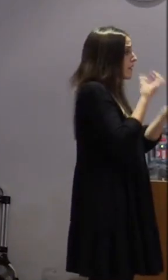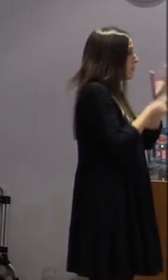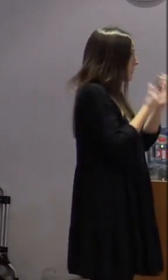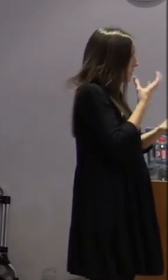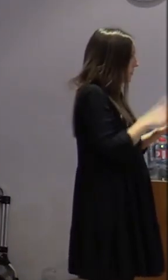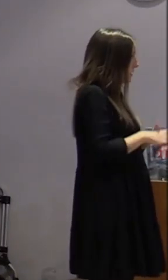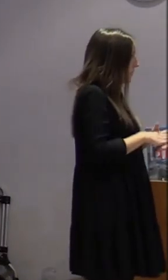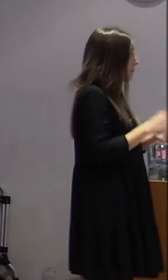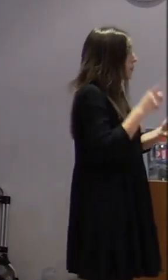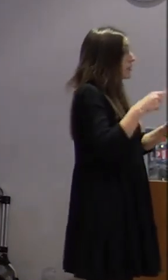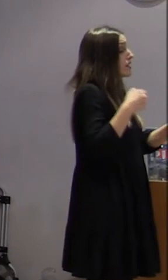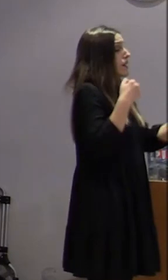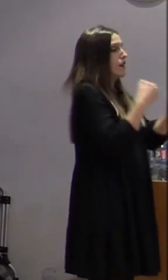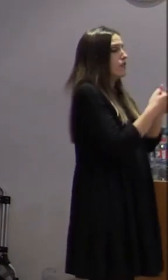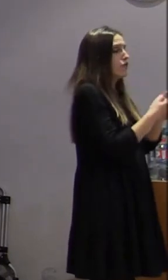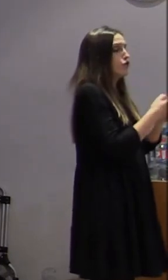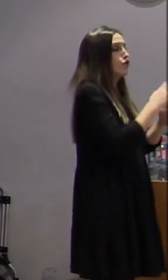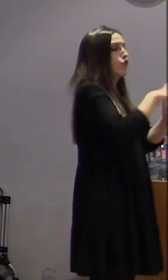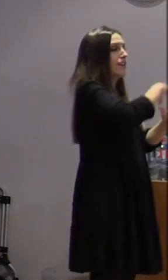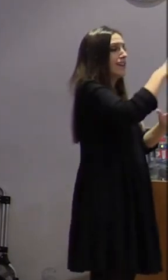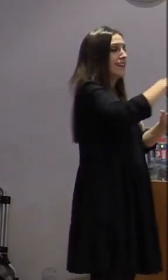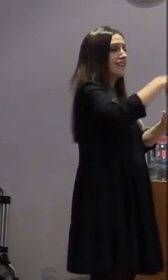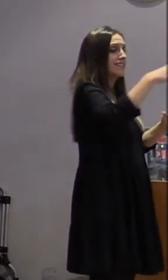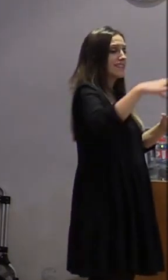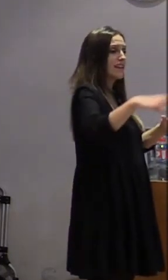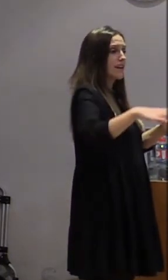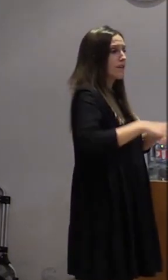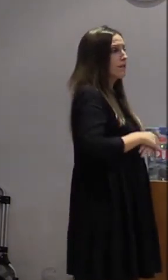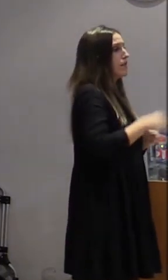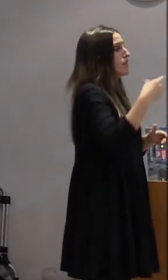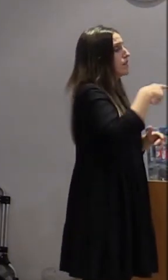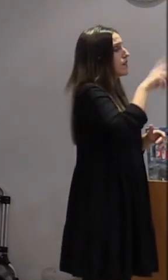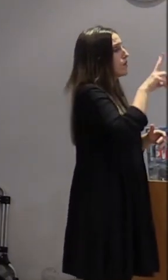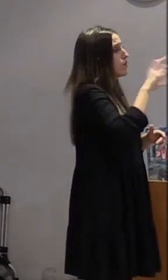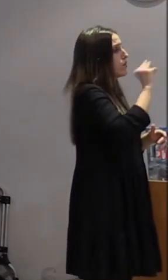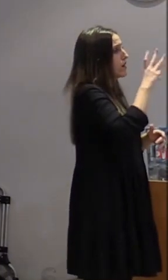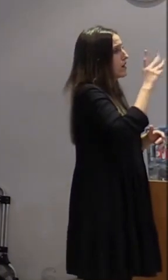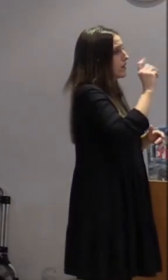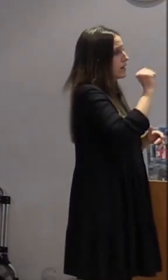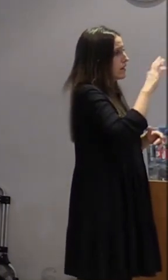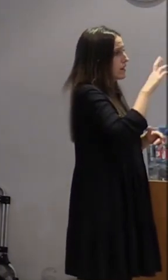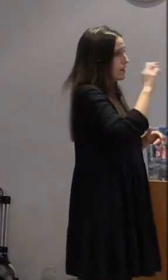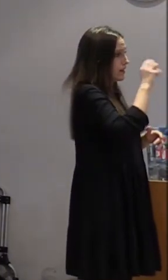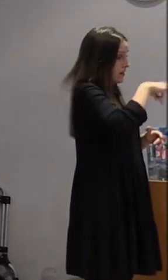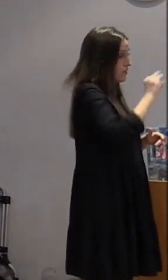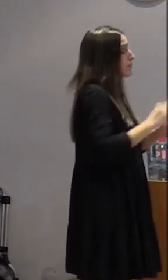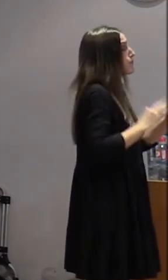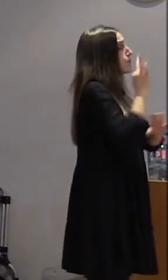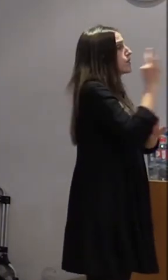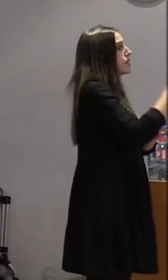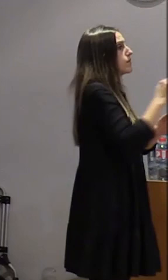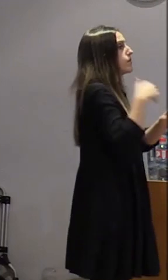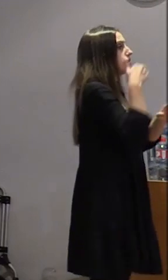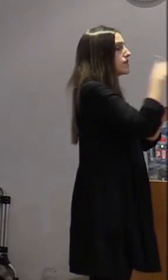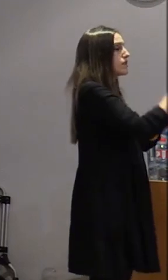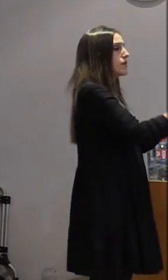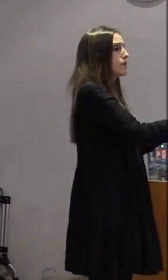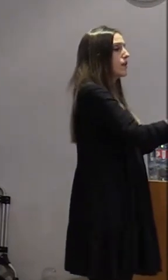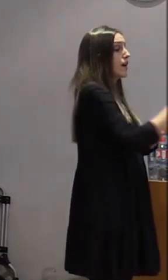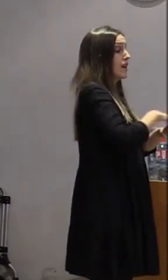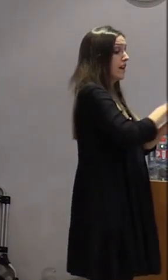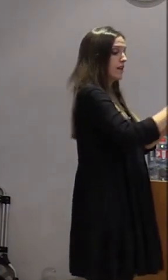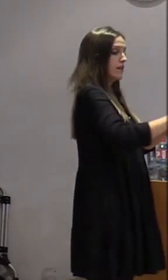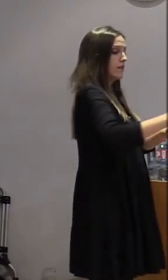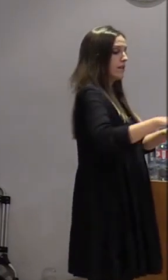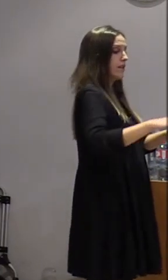esas nubes al fondo, en la sierra de Guadarrama. Además, él iba a pintar a la pradera de San Isidro, cerca del río Manzanares,